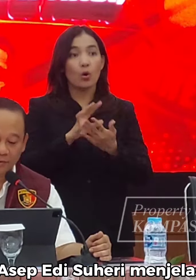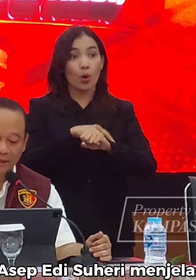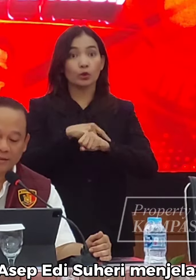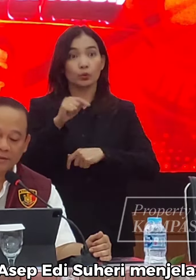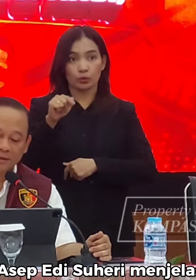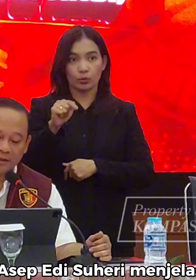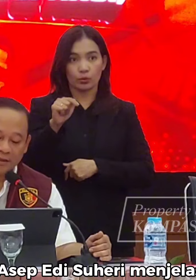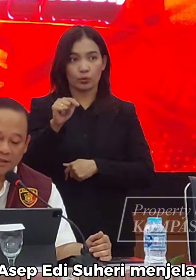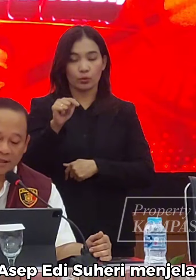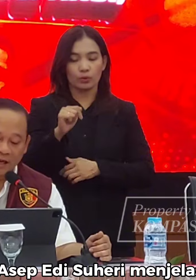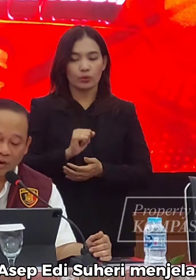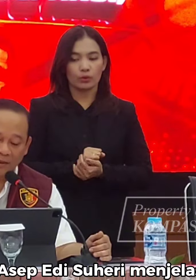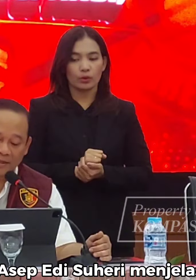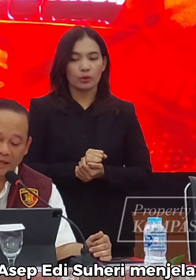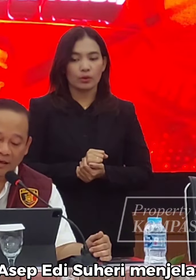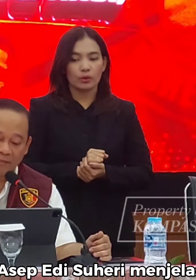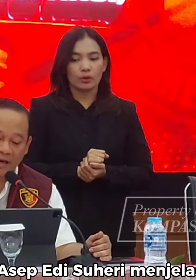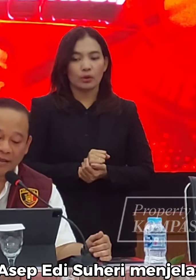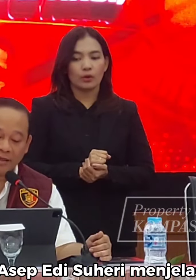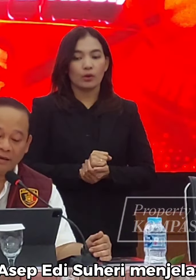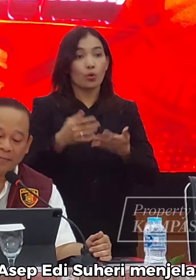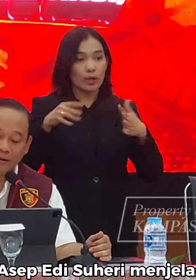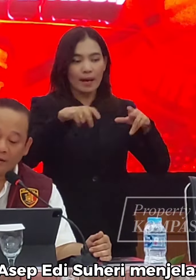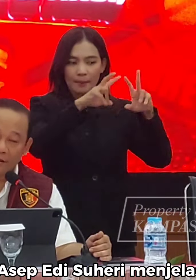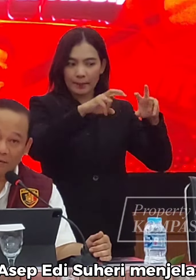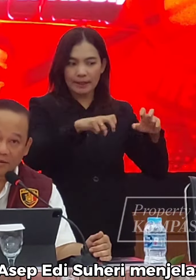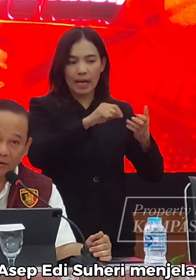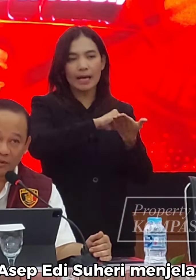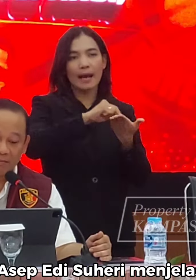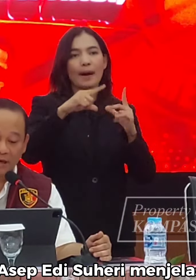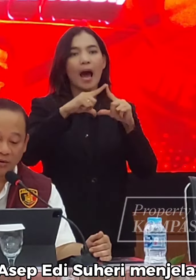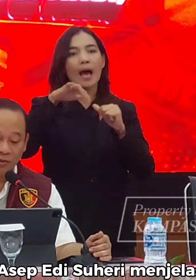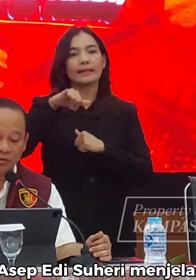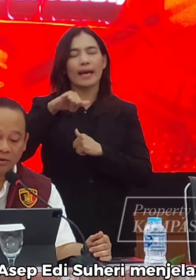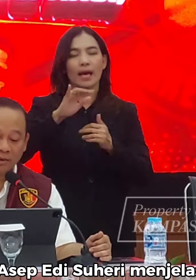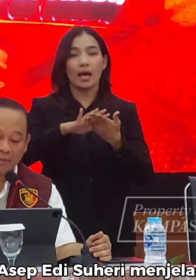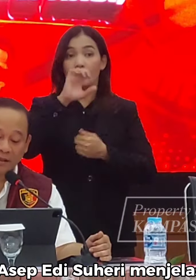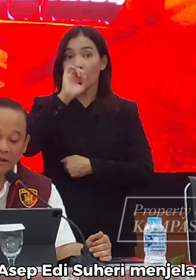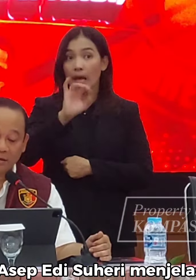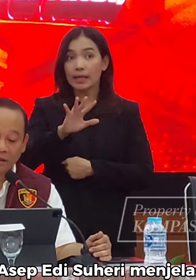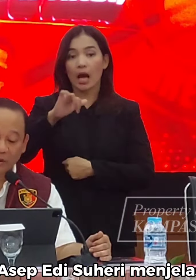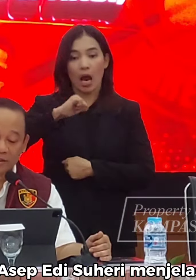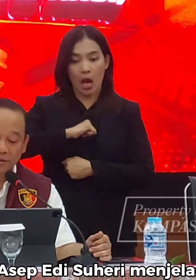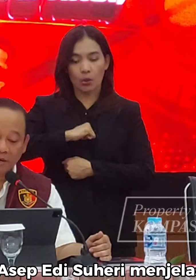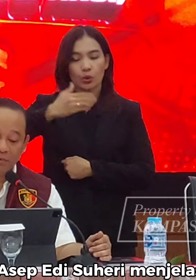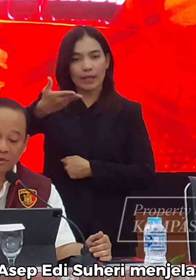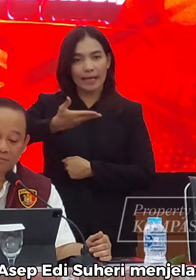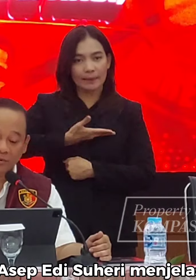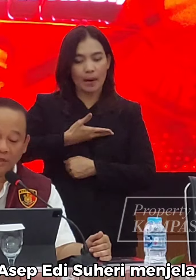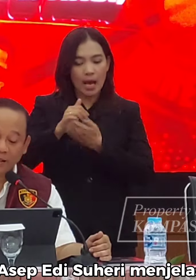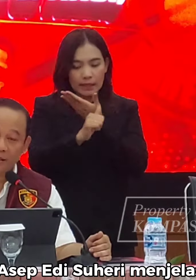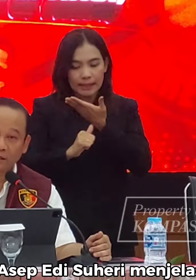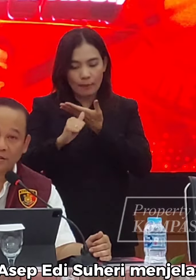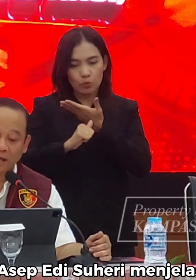itu ya setta terhadap Ay yang bersangkutan mengaku mendapatkan narkotika J sabu